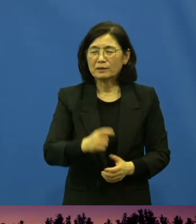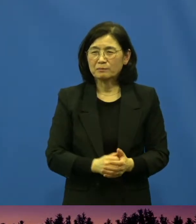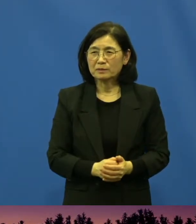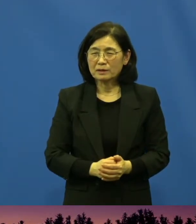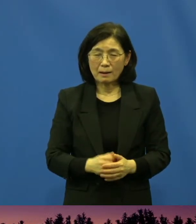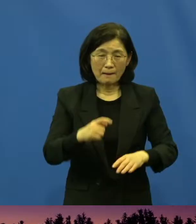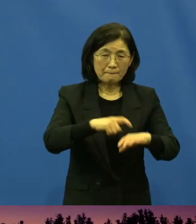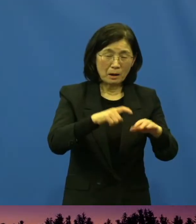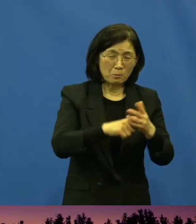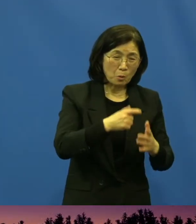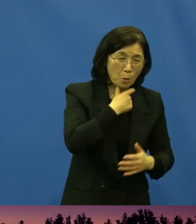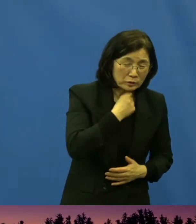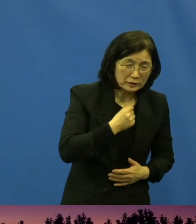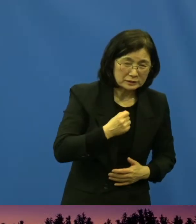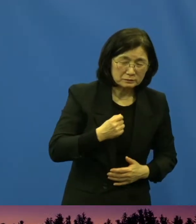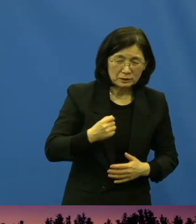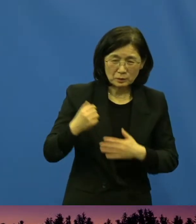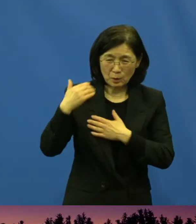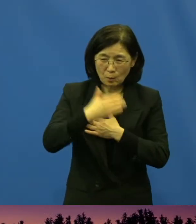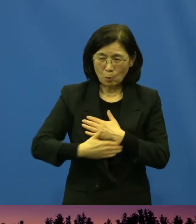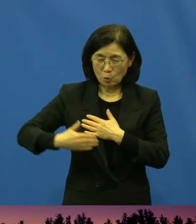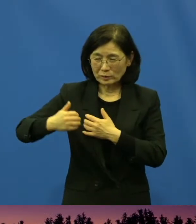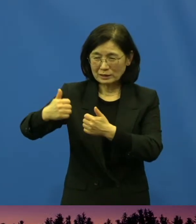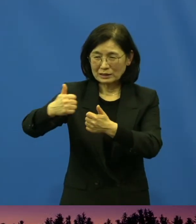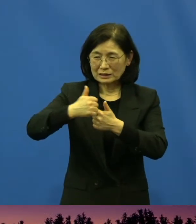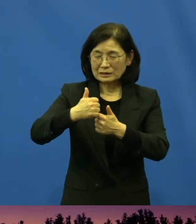마음은 원하는데 육신이 약하였구나.